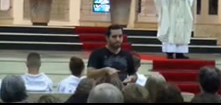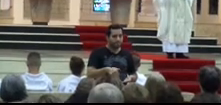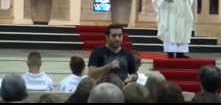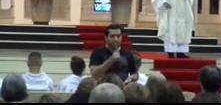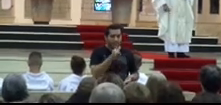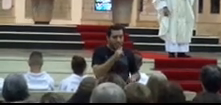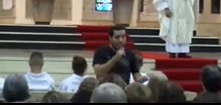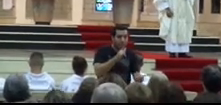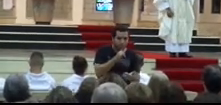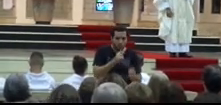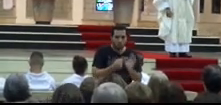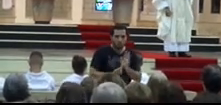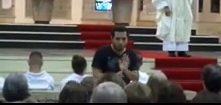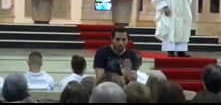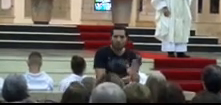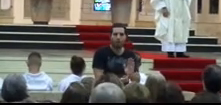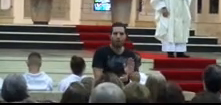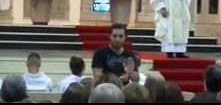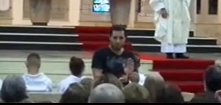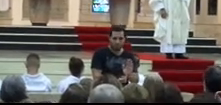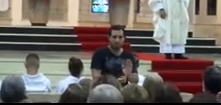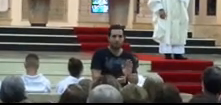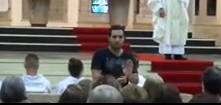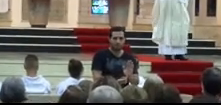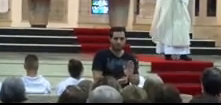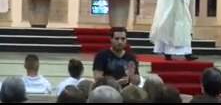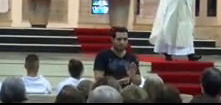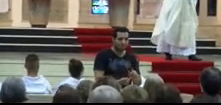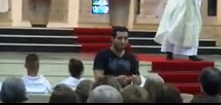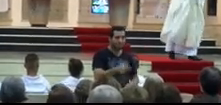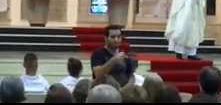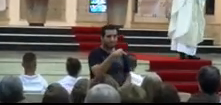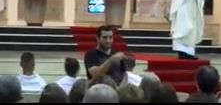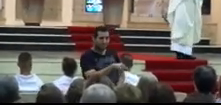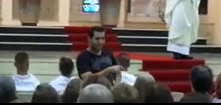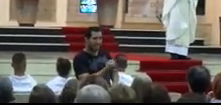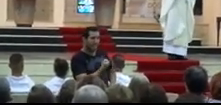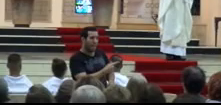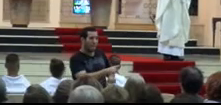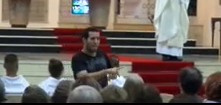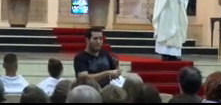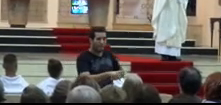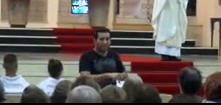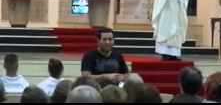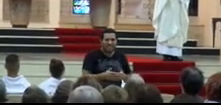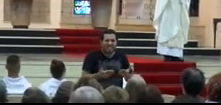Pedro teve dificuldade de compreender, o gesto que deixa para nós